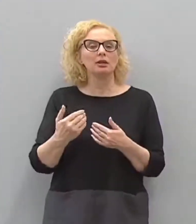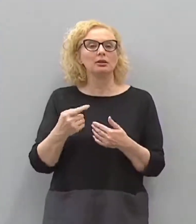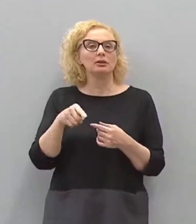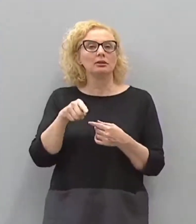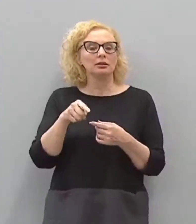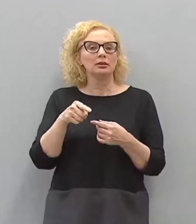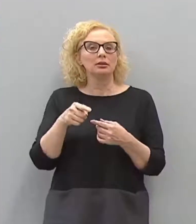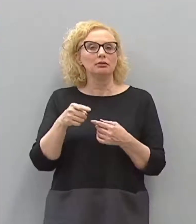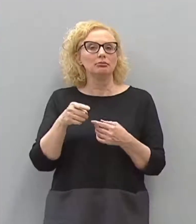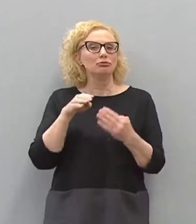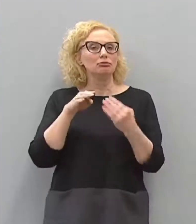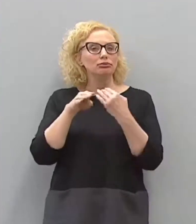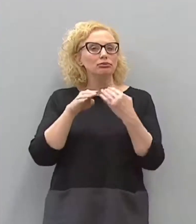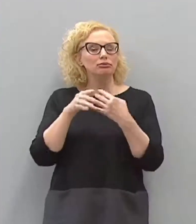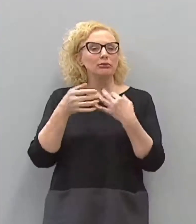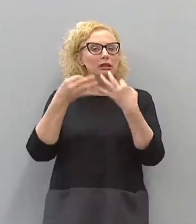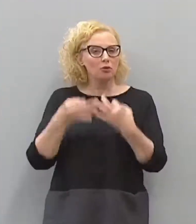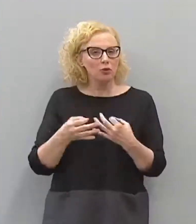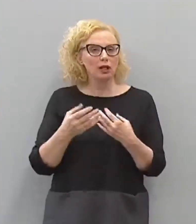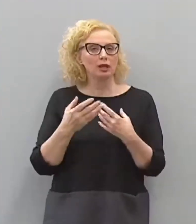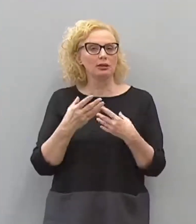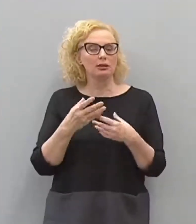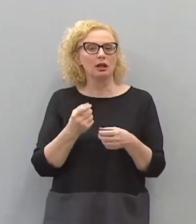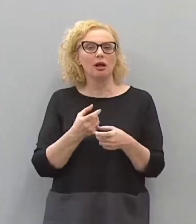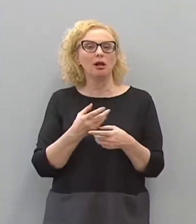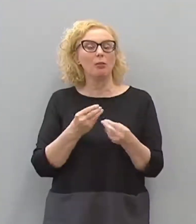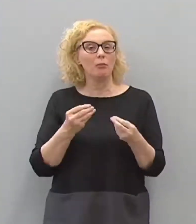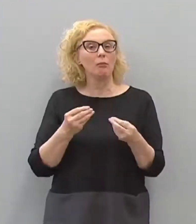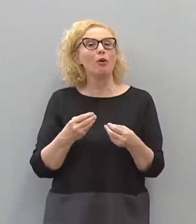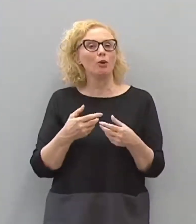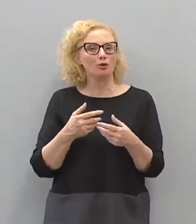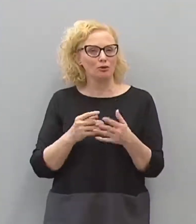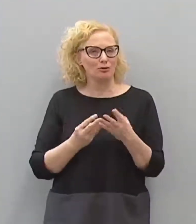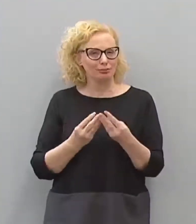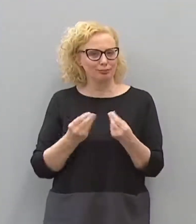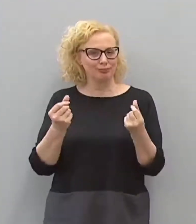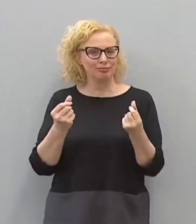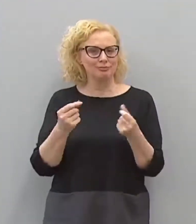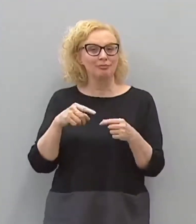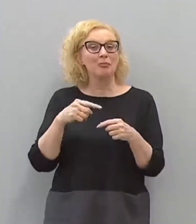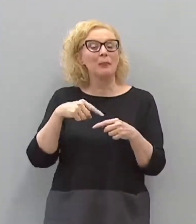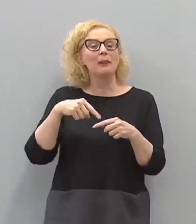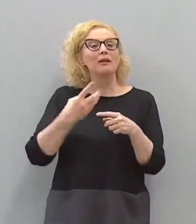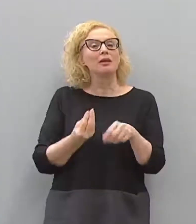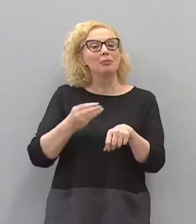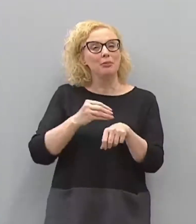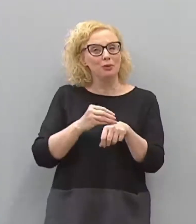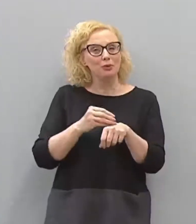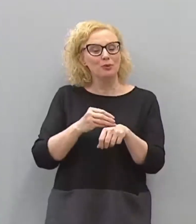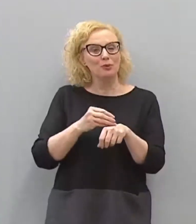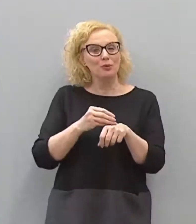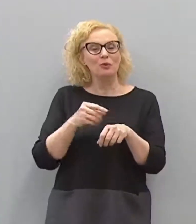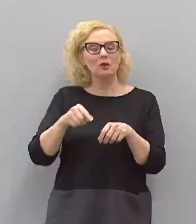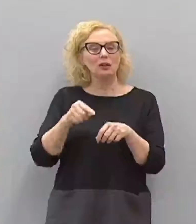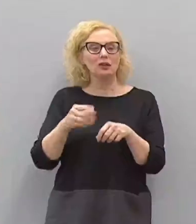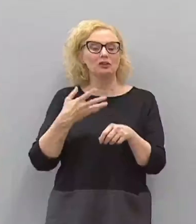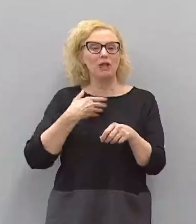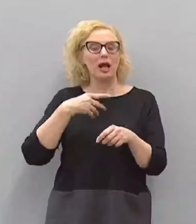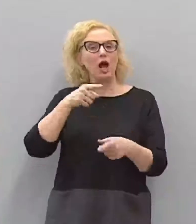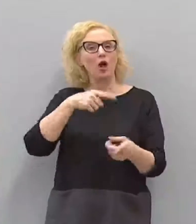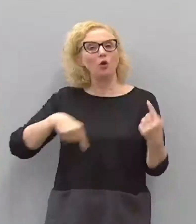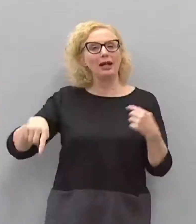gli aspetti di sicurezza contestualmente verrà realizzata all'attuale piano campania una rotatoria di